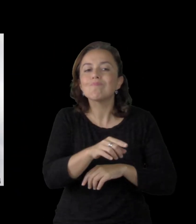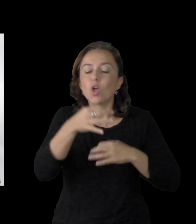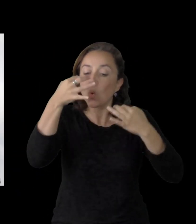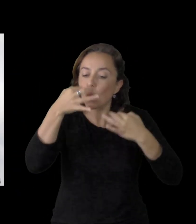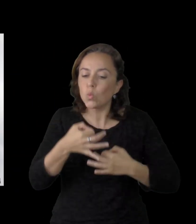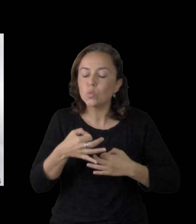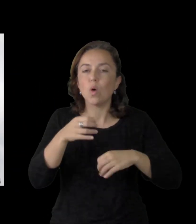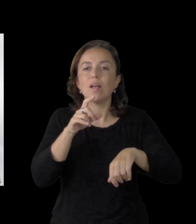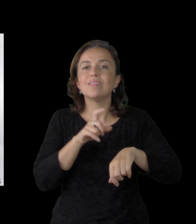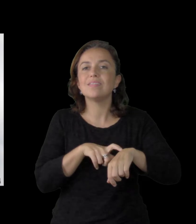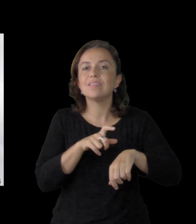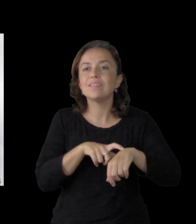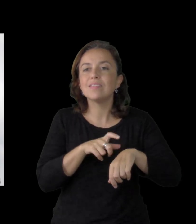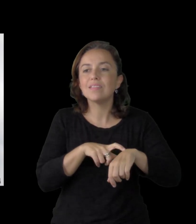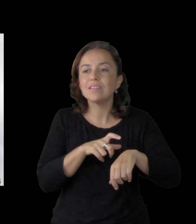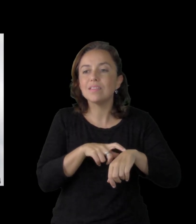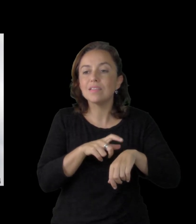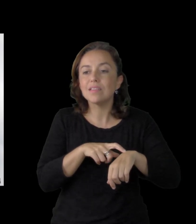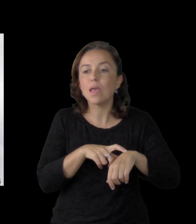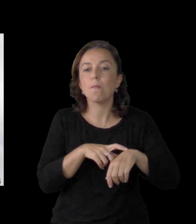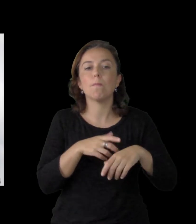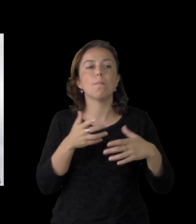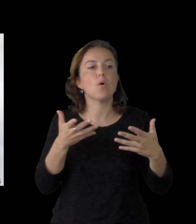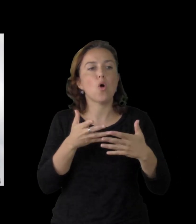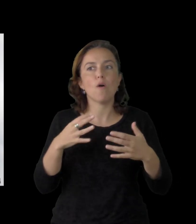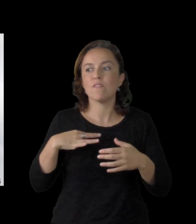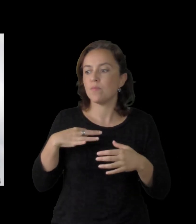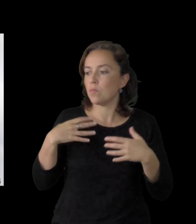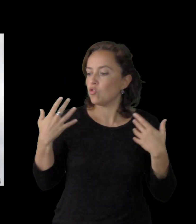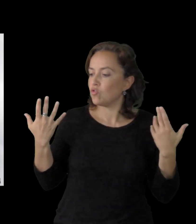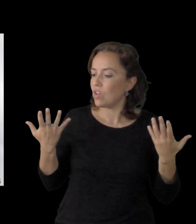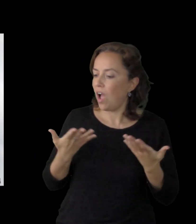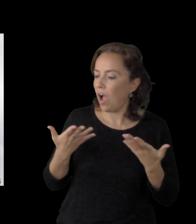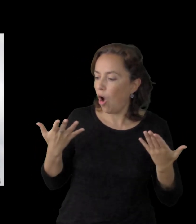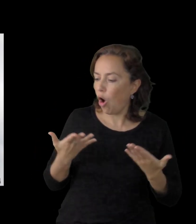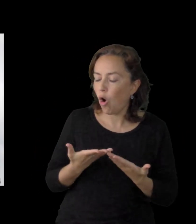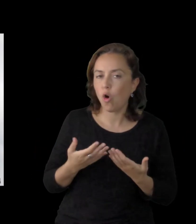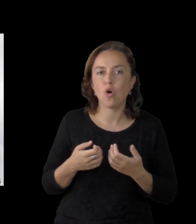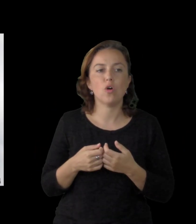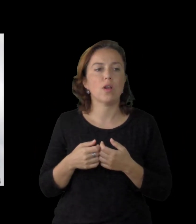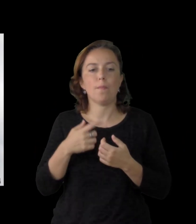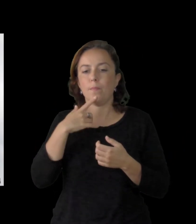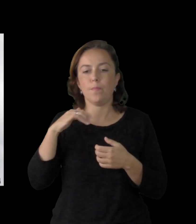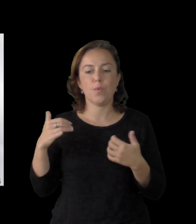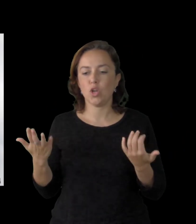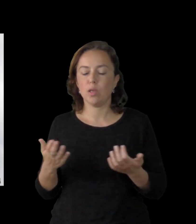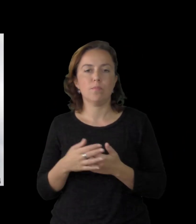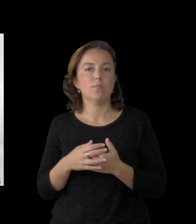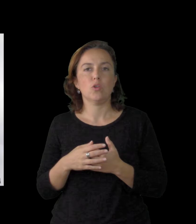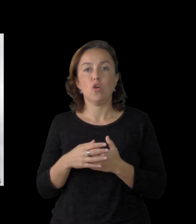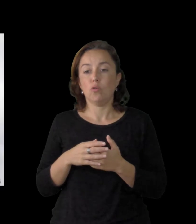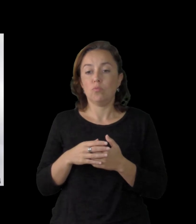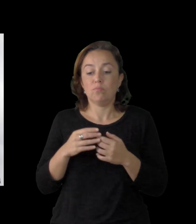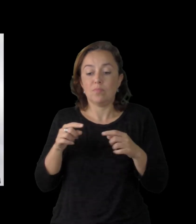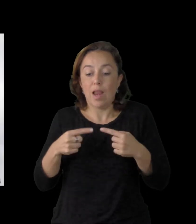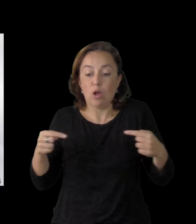el tiempo estamos viviéndolo a partir de nuestras experiencias rutinarias y cotidianas, donde tenemos